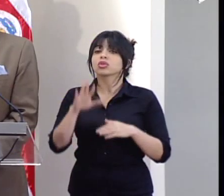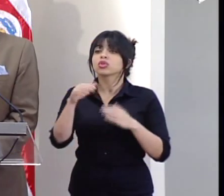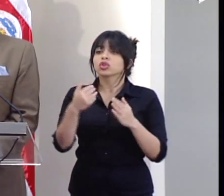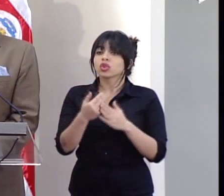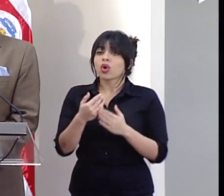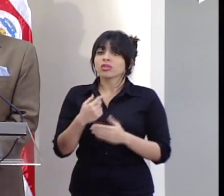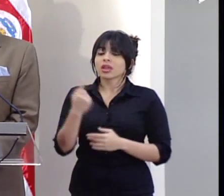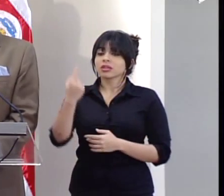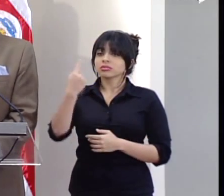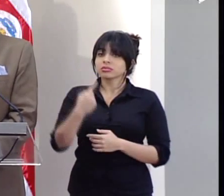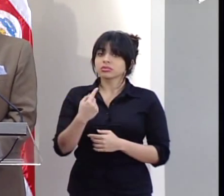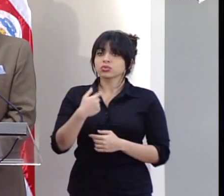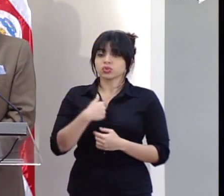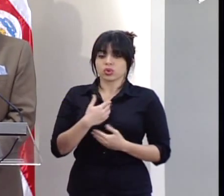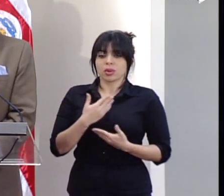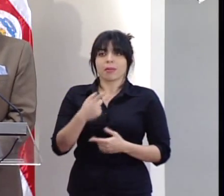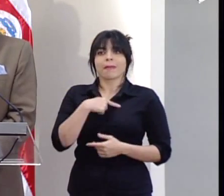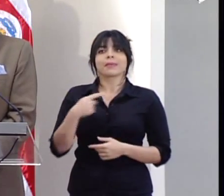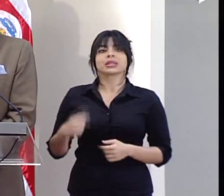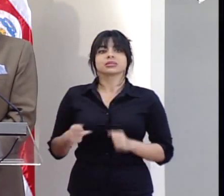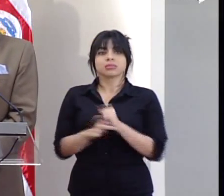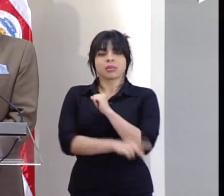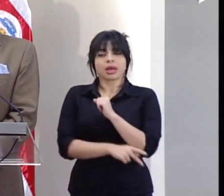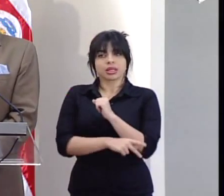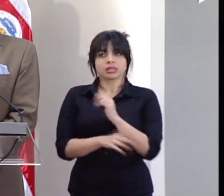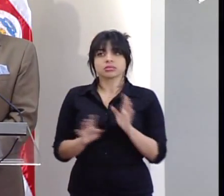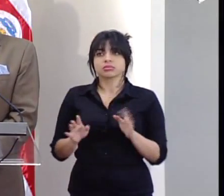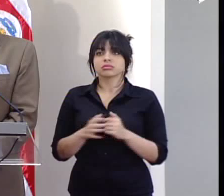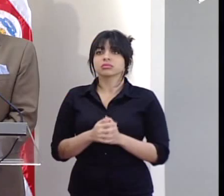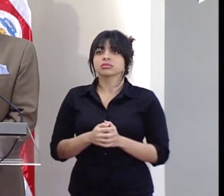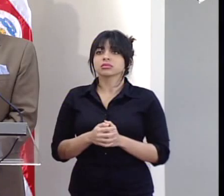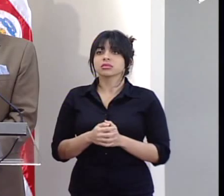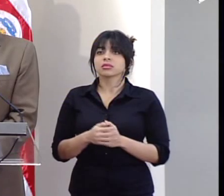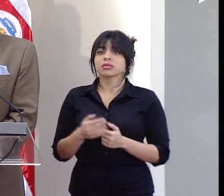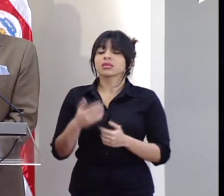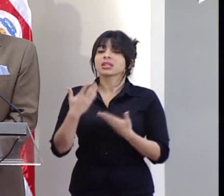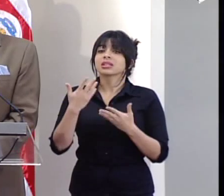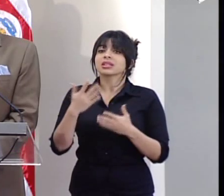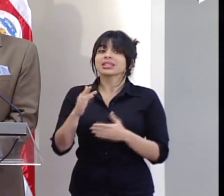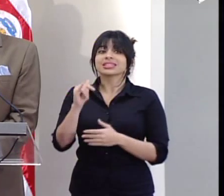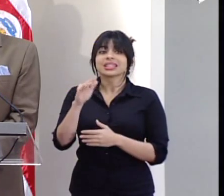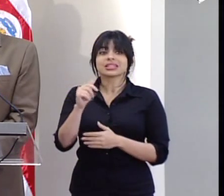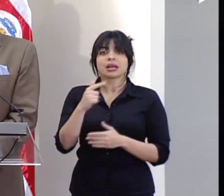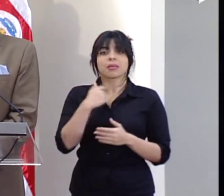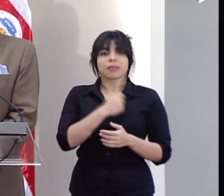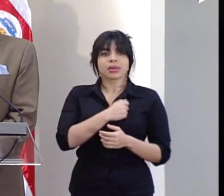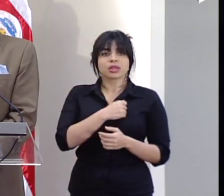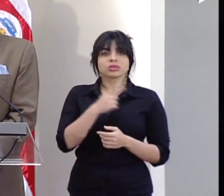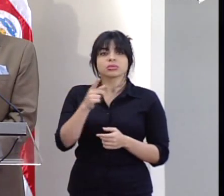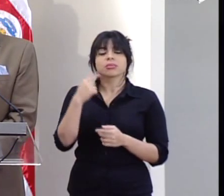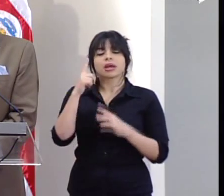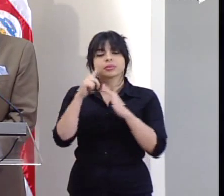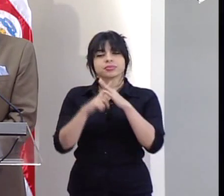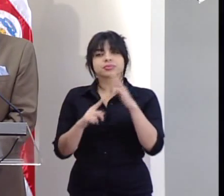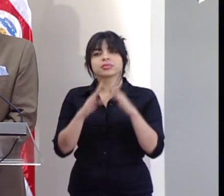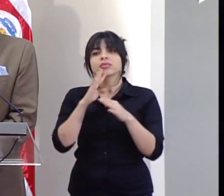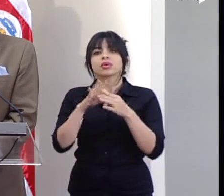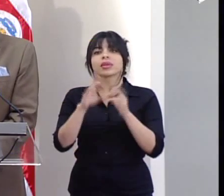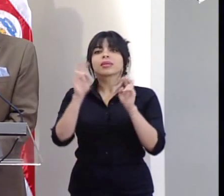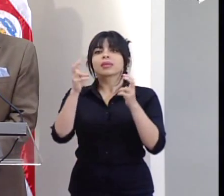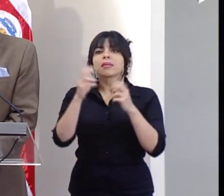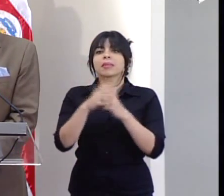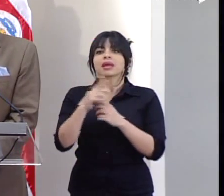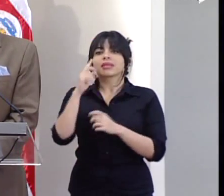son esas son las que he dado yo como presidente de la República. Y se me quedó, Jessica, y pido disculpas por eso, referirme al tema de